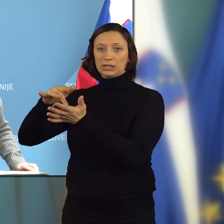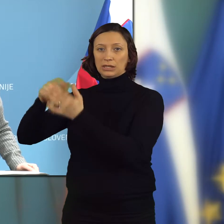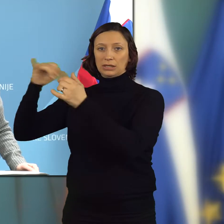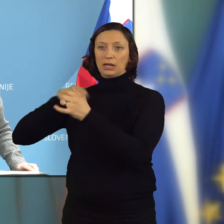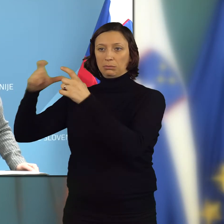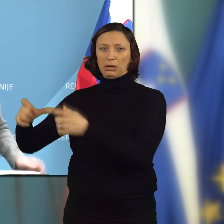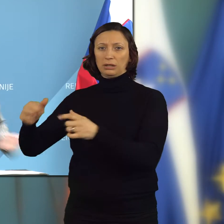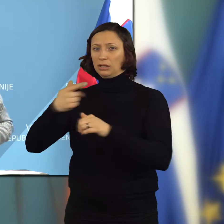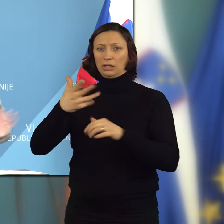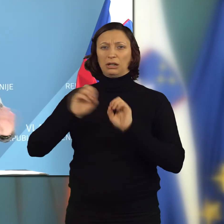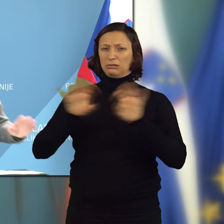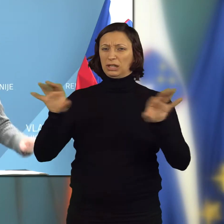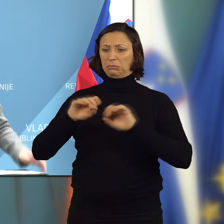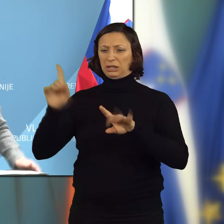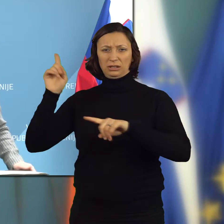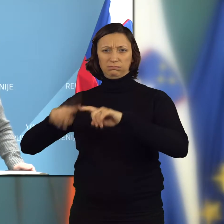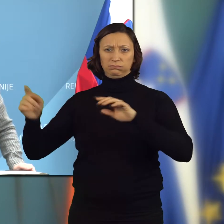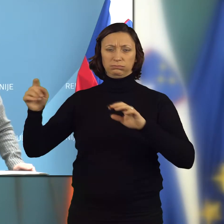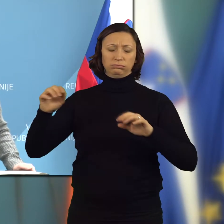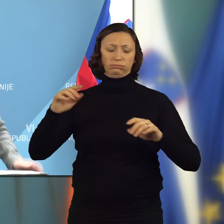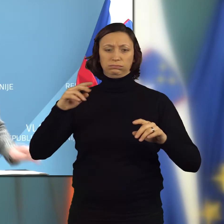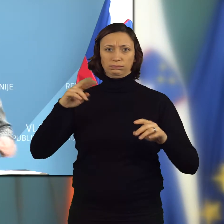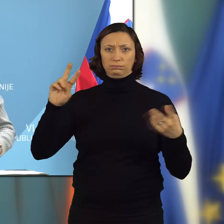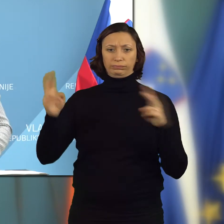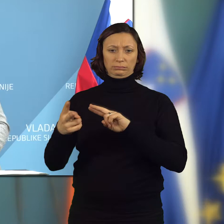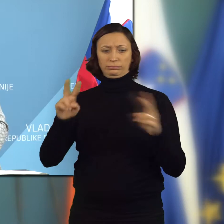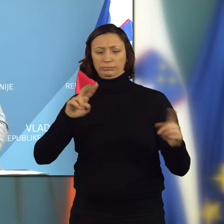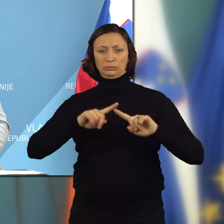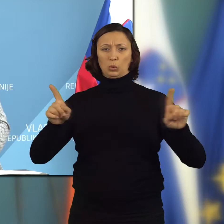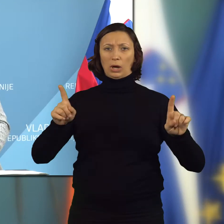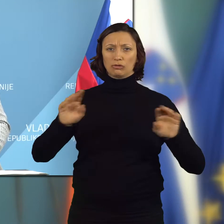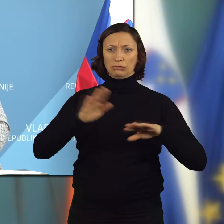Evropski centralni banki. V nekaterih medijih so bile navedbe nekoliko